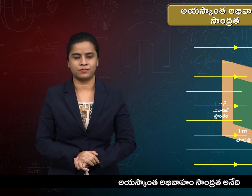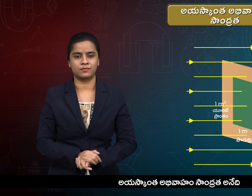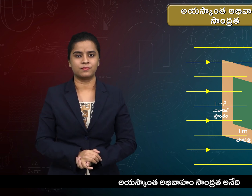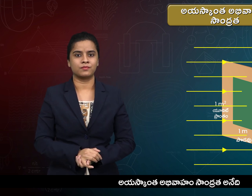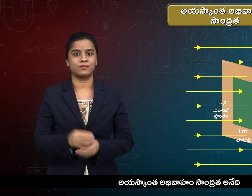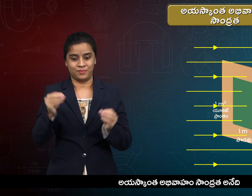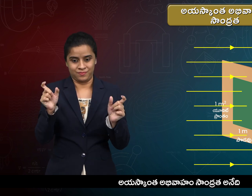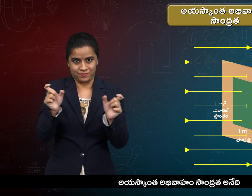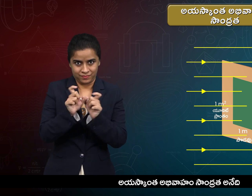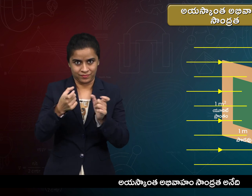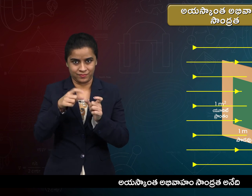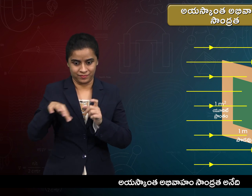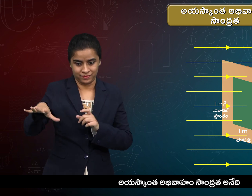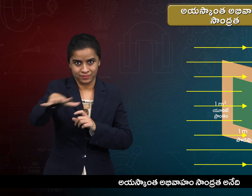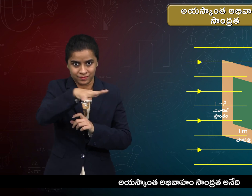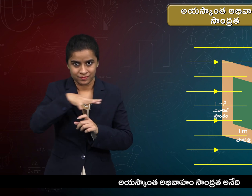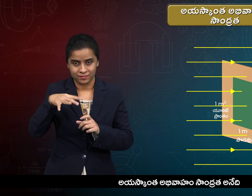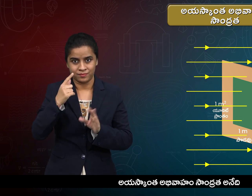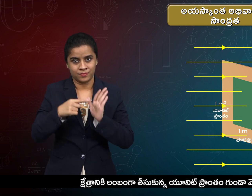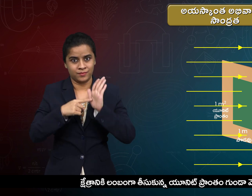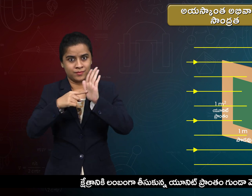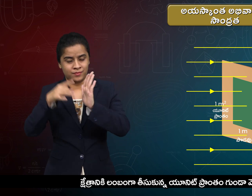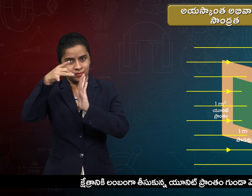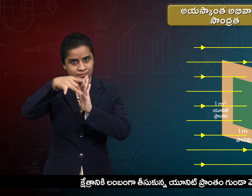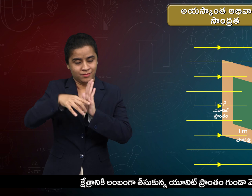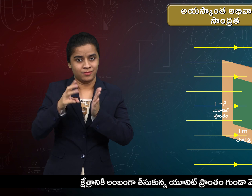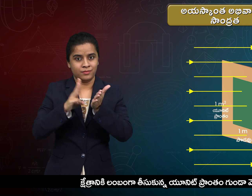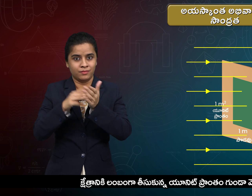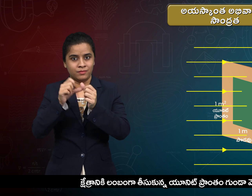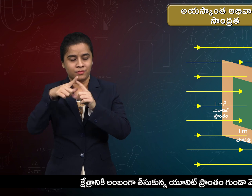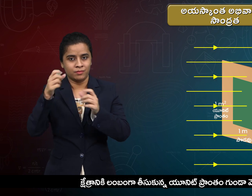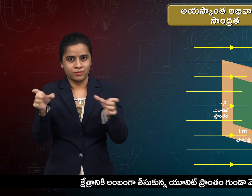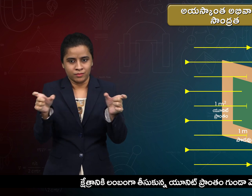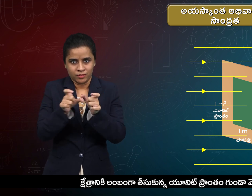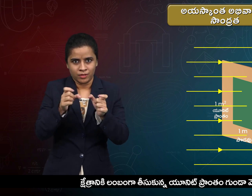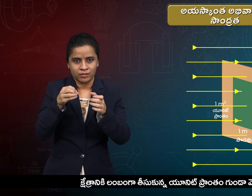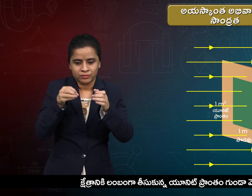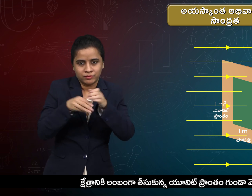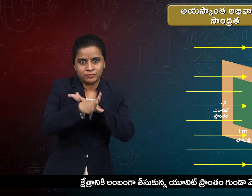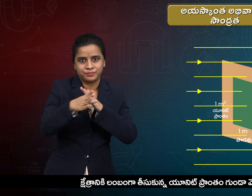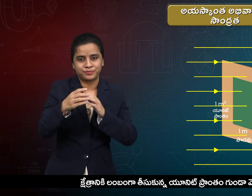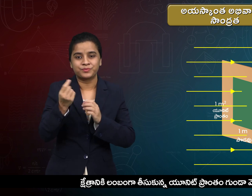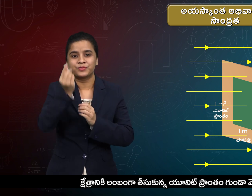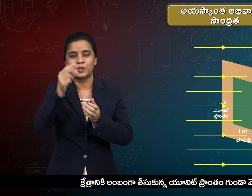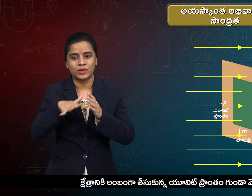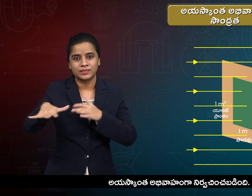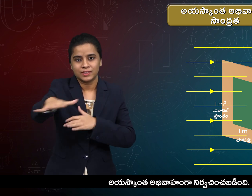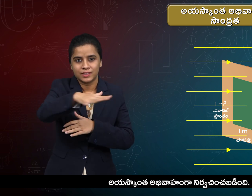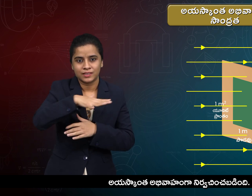అయస్కాంత అభివాహం సాంద్రత అనేది క్షేత్రానికి లంబంగా తీసుకున్న యూనిట్ ప్రాంతం గుండా వెళుతున్న